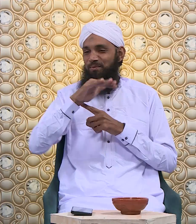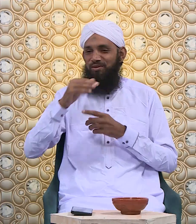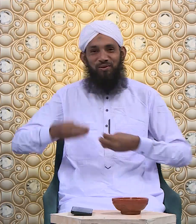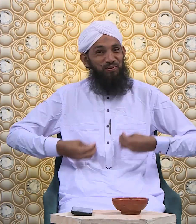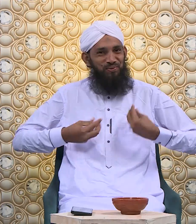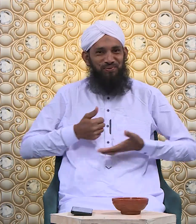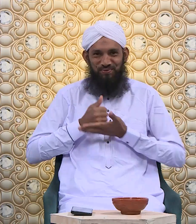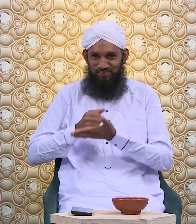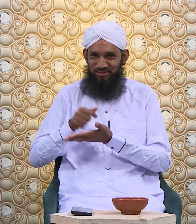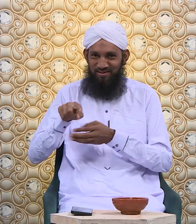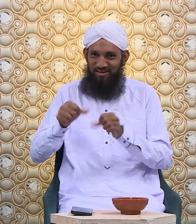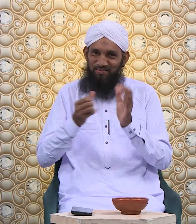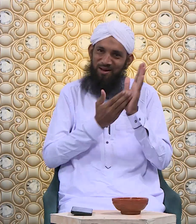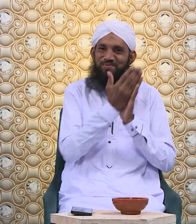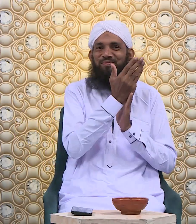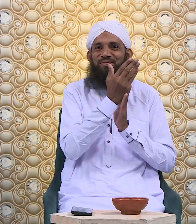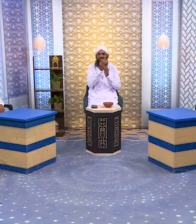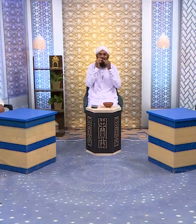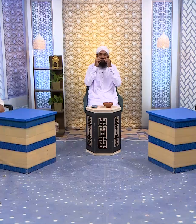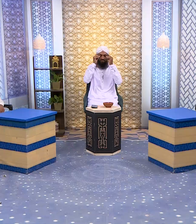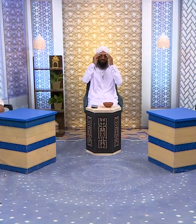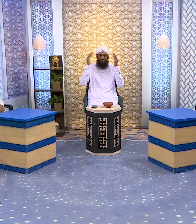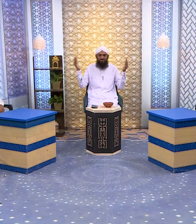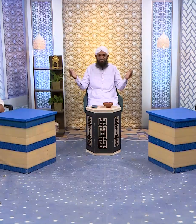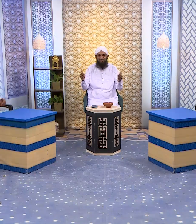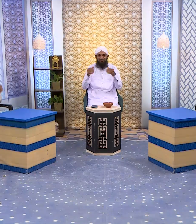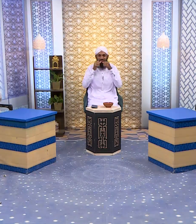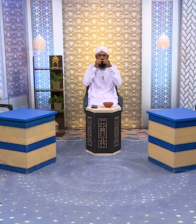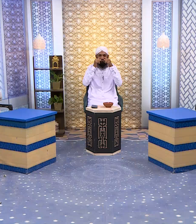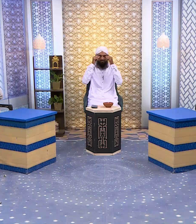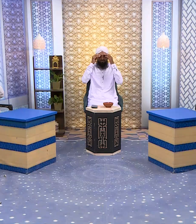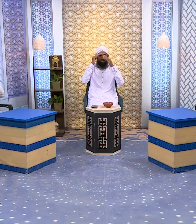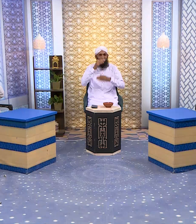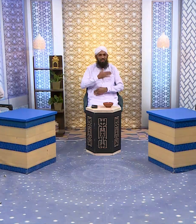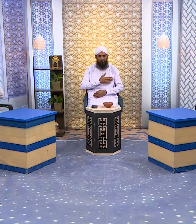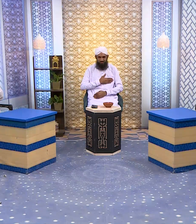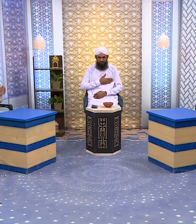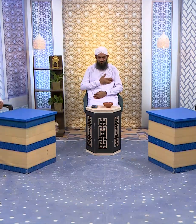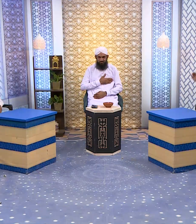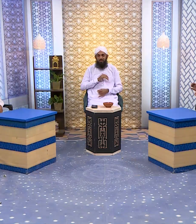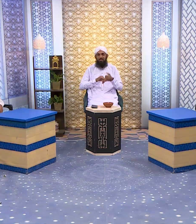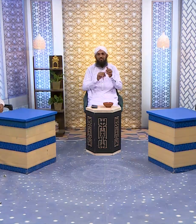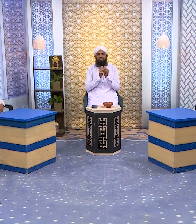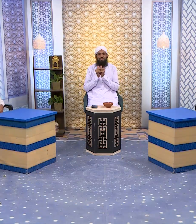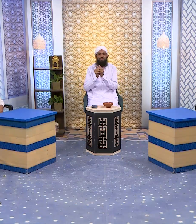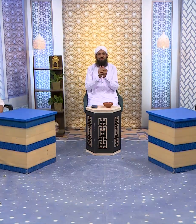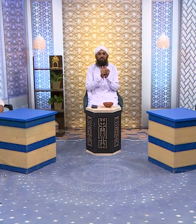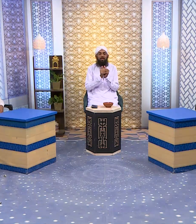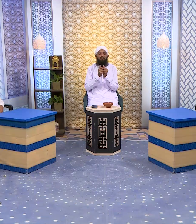کرتے ہیں صلو علی الحبیب صلی اللہ علیہ محمد صلی اللہ علیہ وسلم صدی کے اکبر کی امام